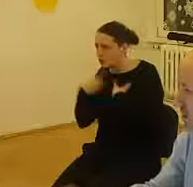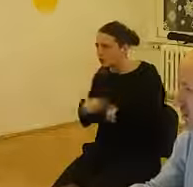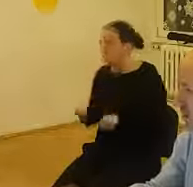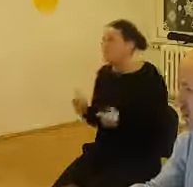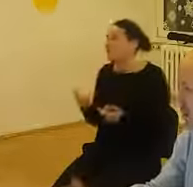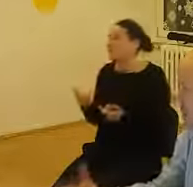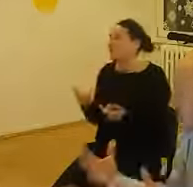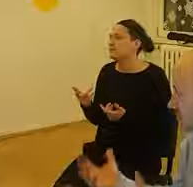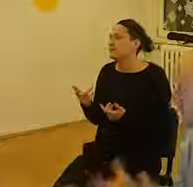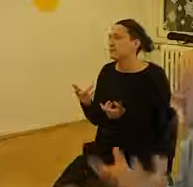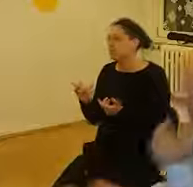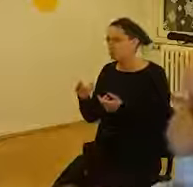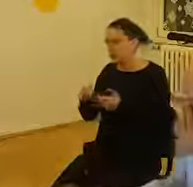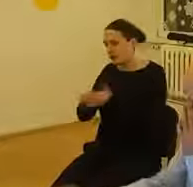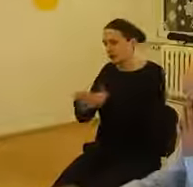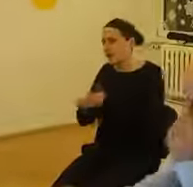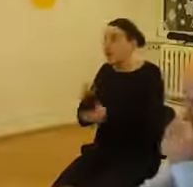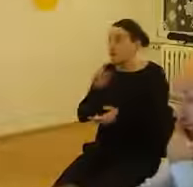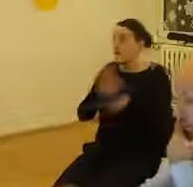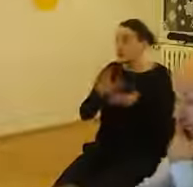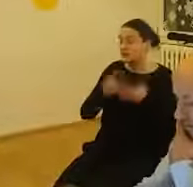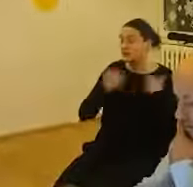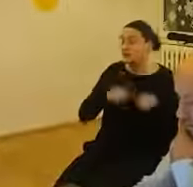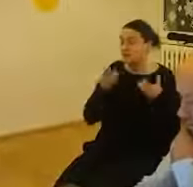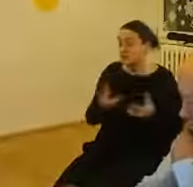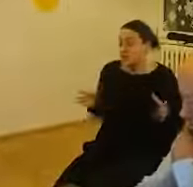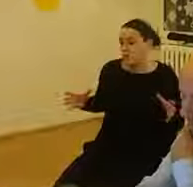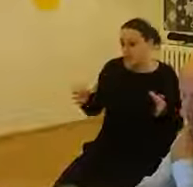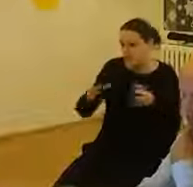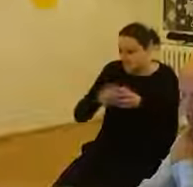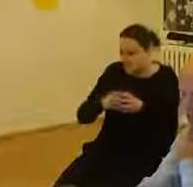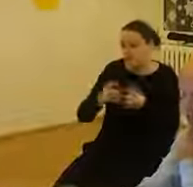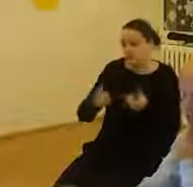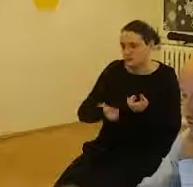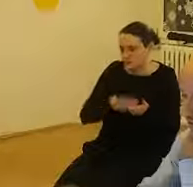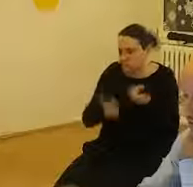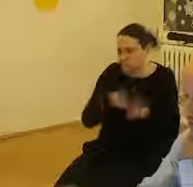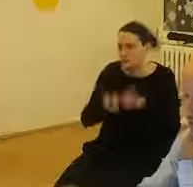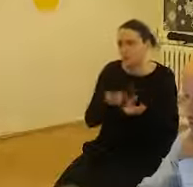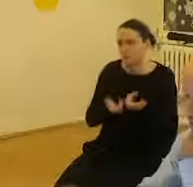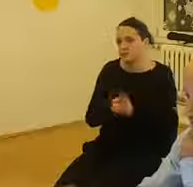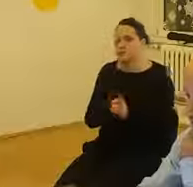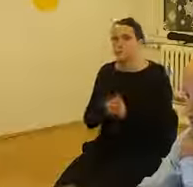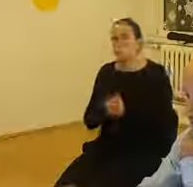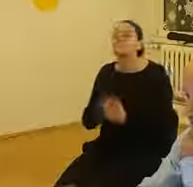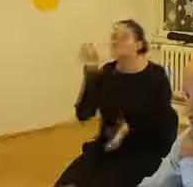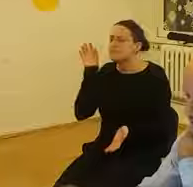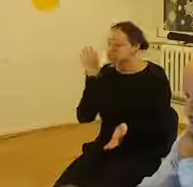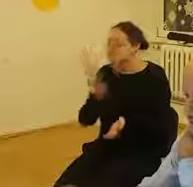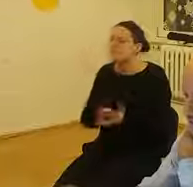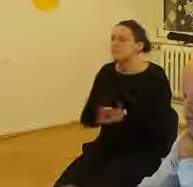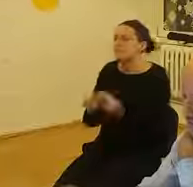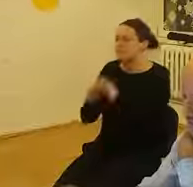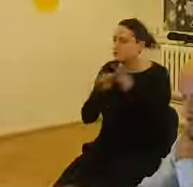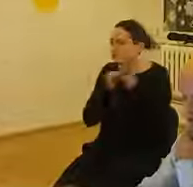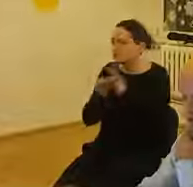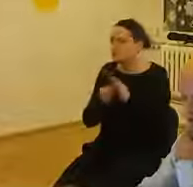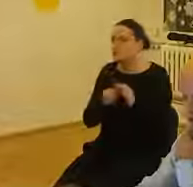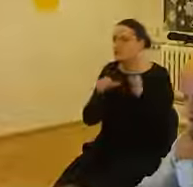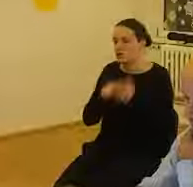wyraziło chęć wspólnego jakby działania. Tak? Jak będzie w tym roku, to zobaczymy. Na pewno taka wspólne kandydowanie,